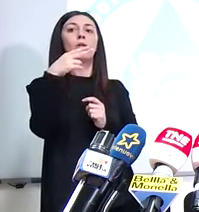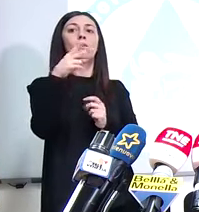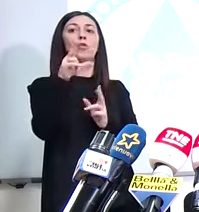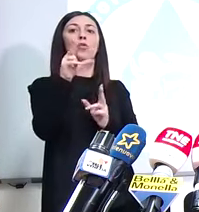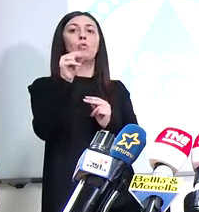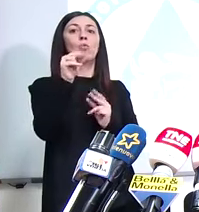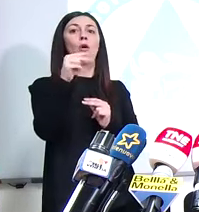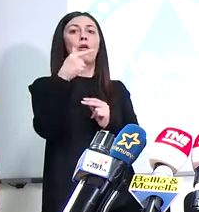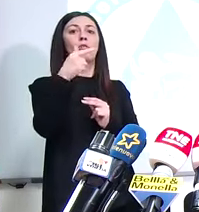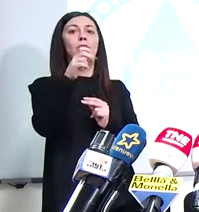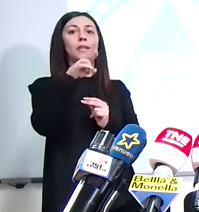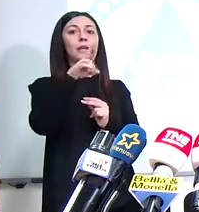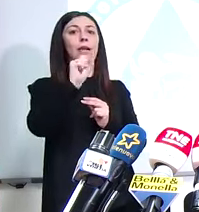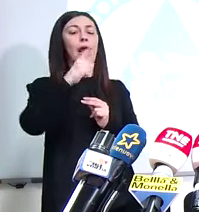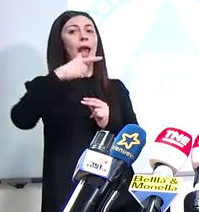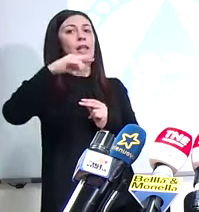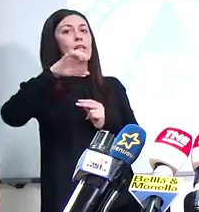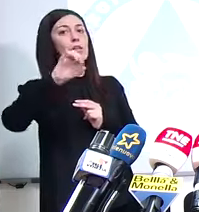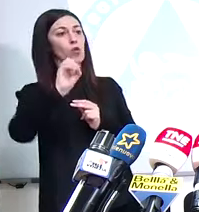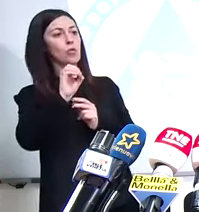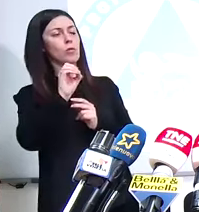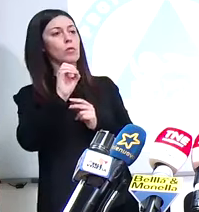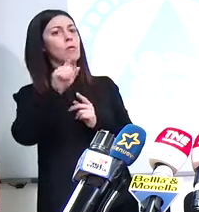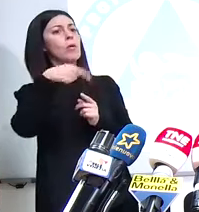poi a scusare